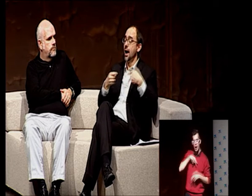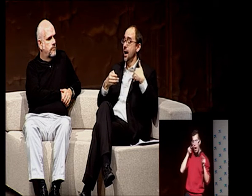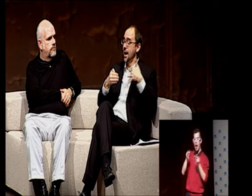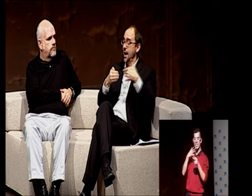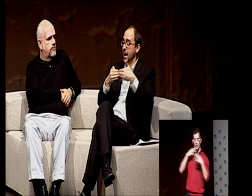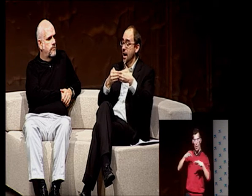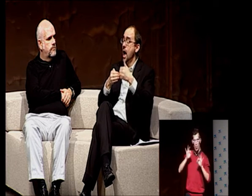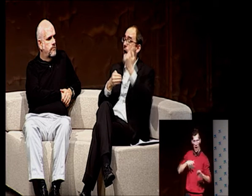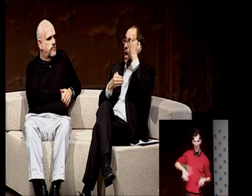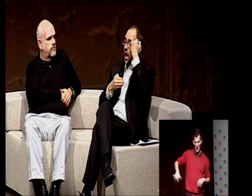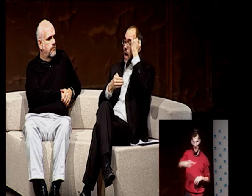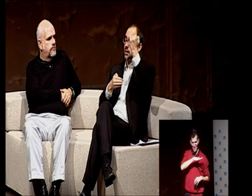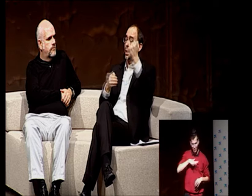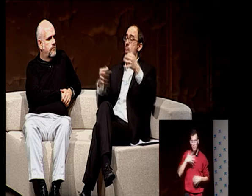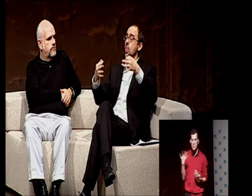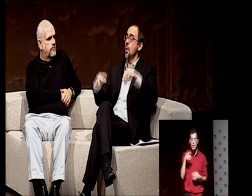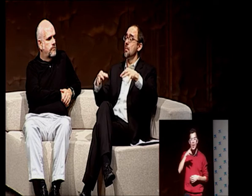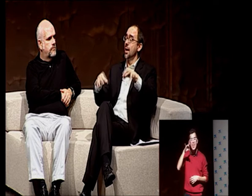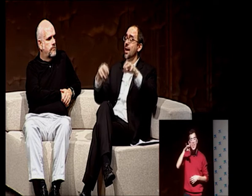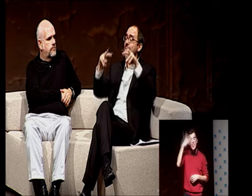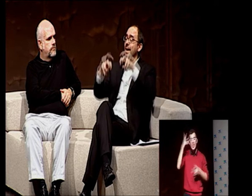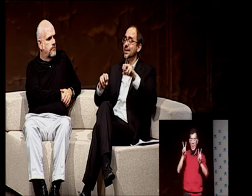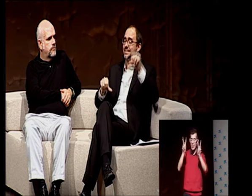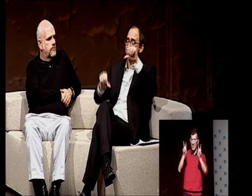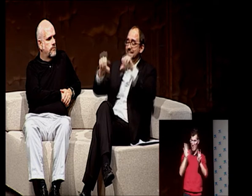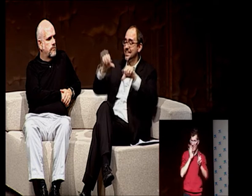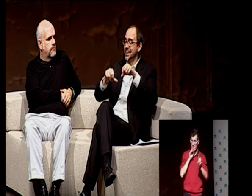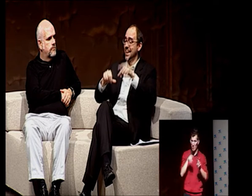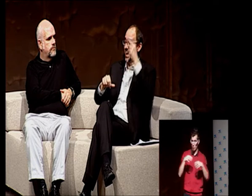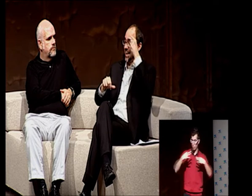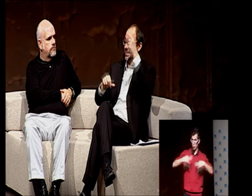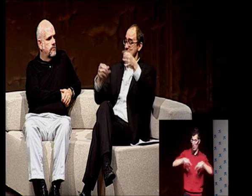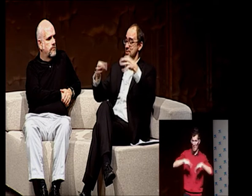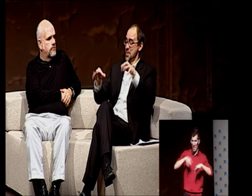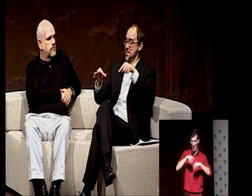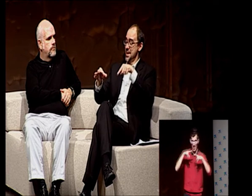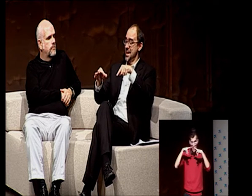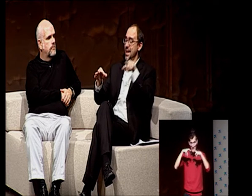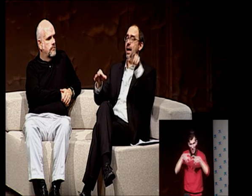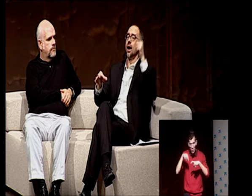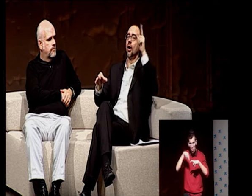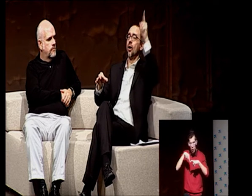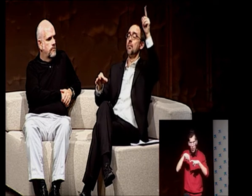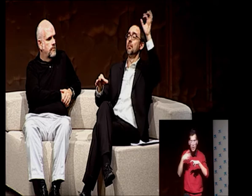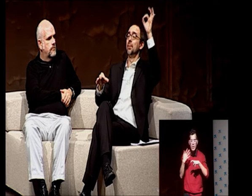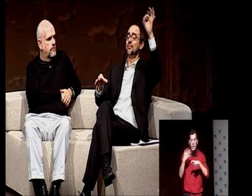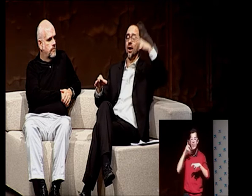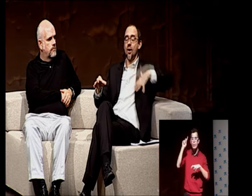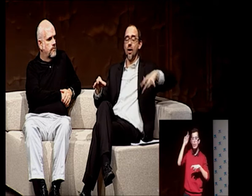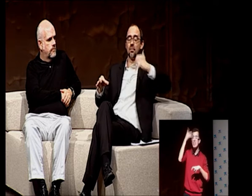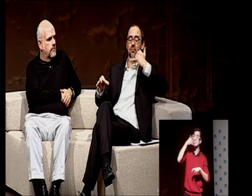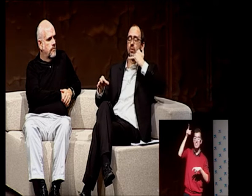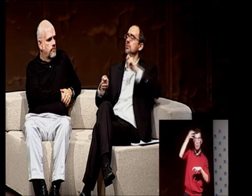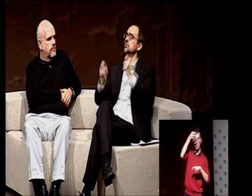creador esa se supone que estamos hechos a imagen y semejanza de Dios con lo cual la normalidad es lo que se